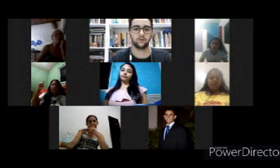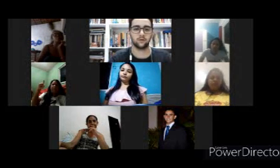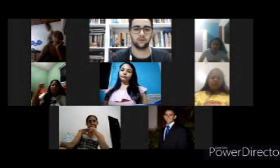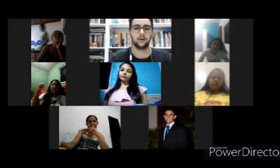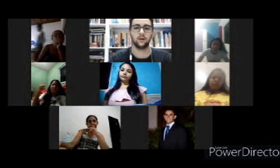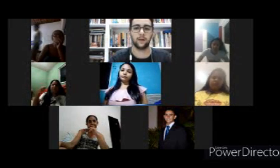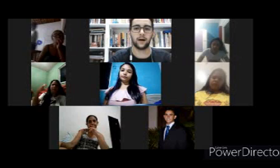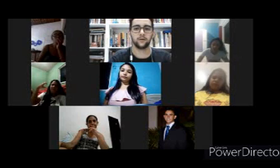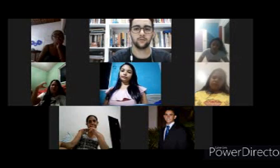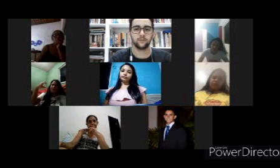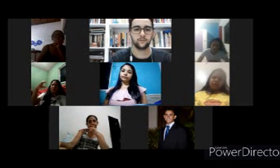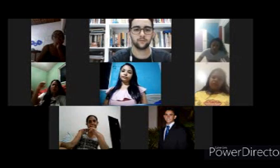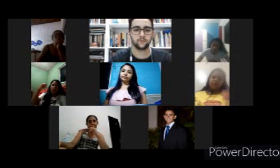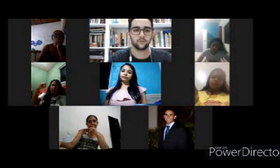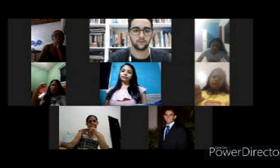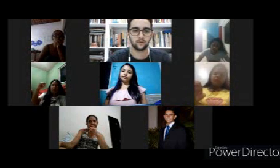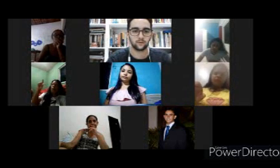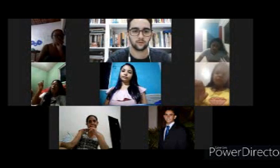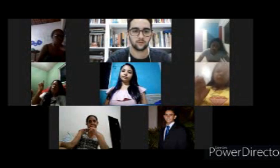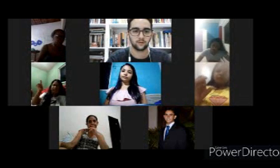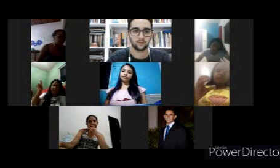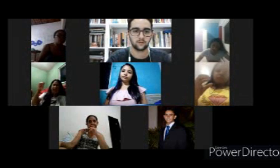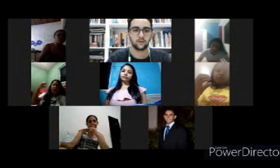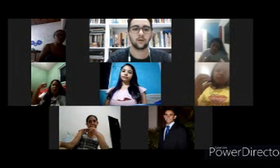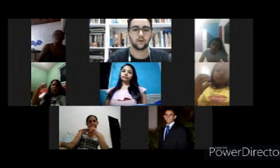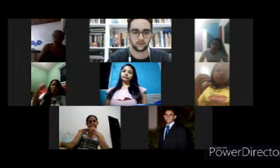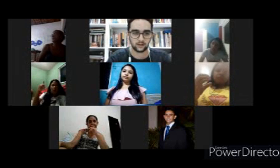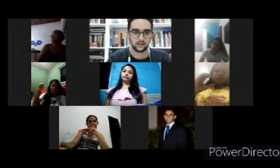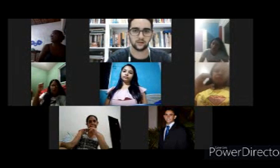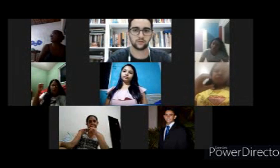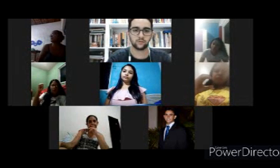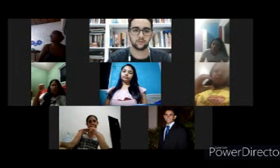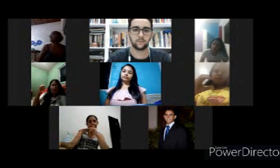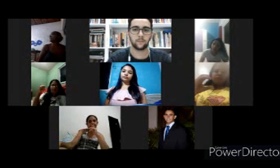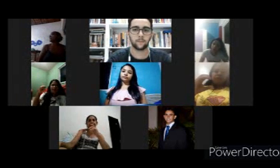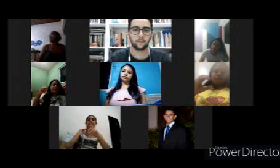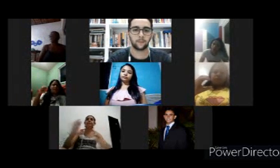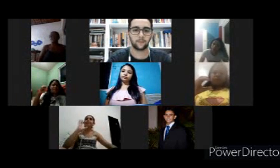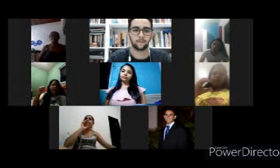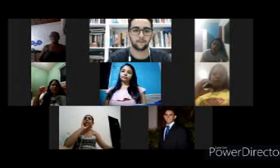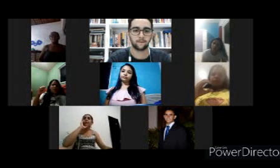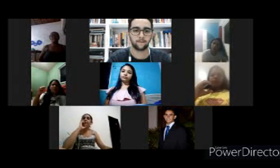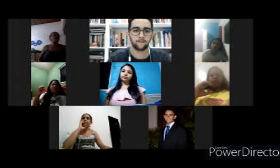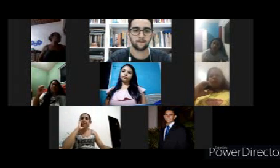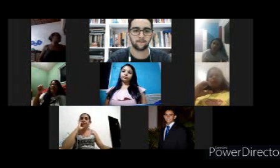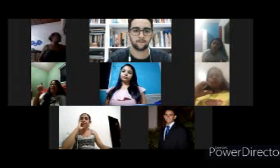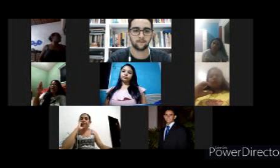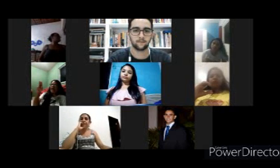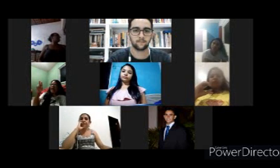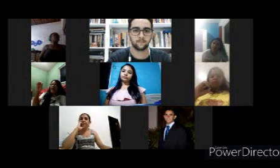Codó. Bairro. O, D, O. Isso. Codó. Bairro. Aí.